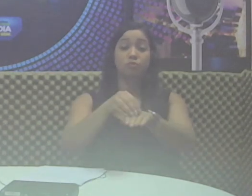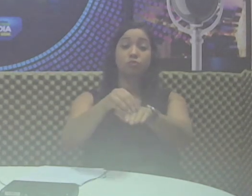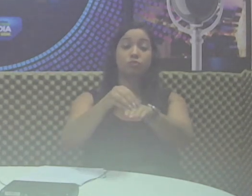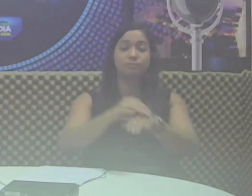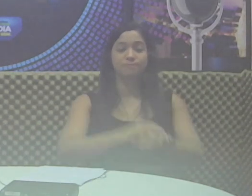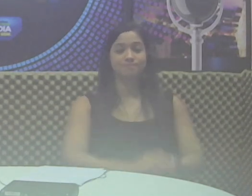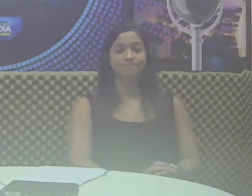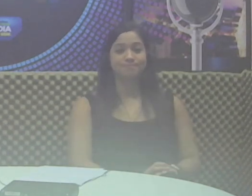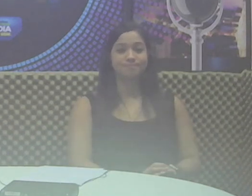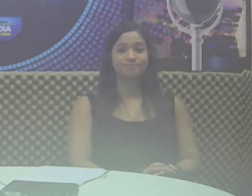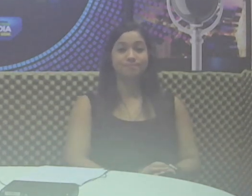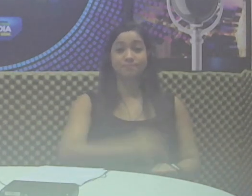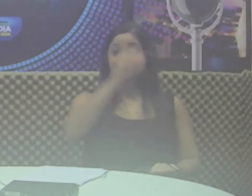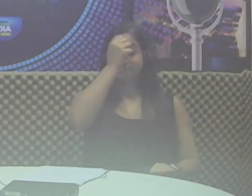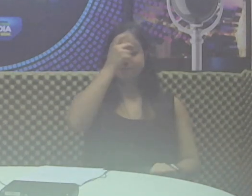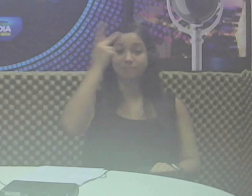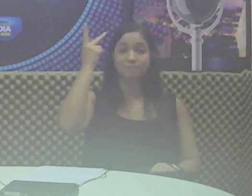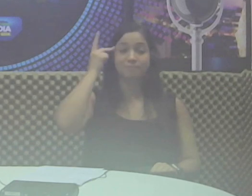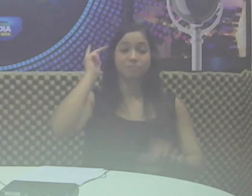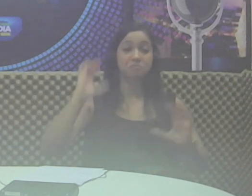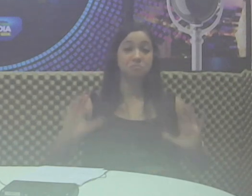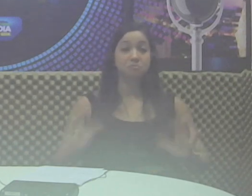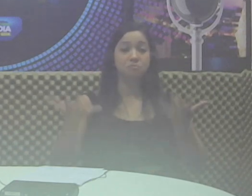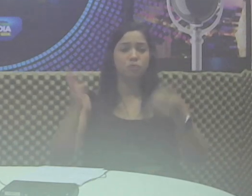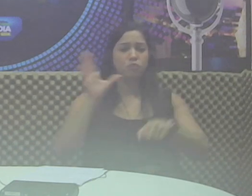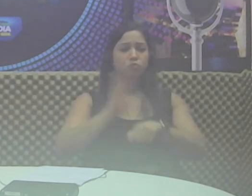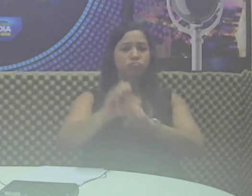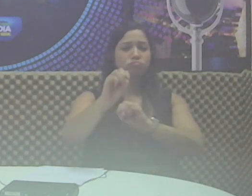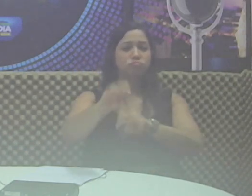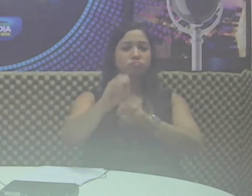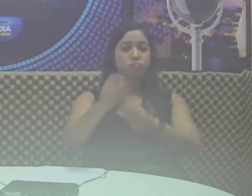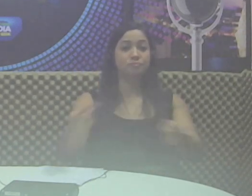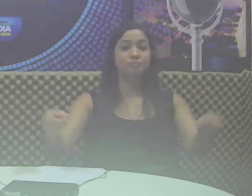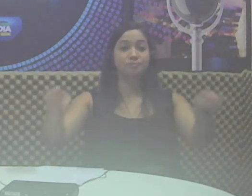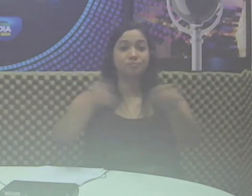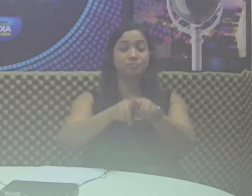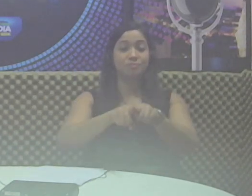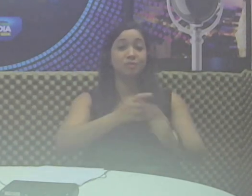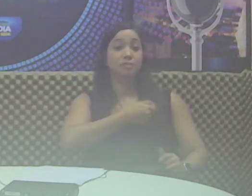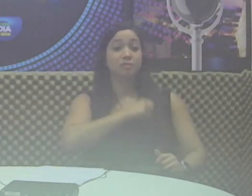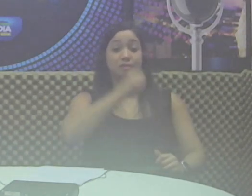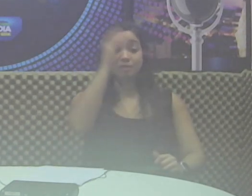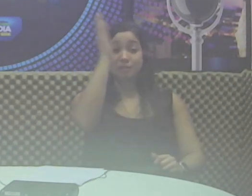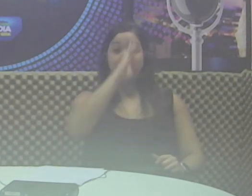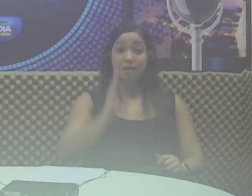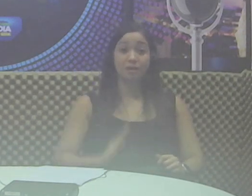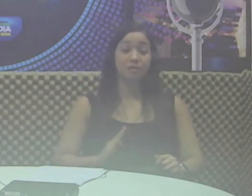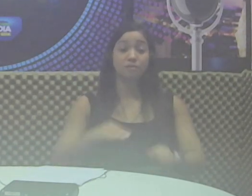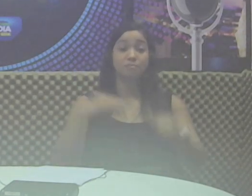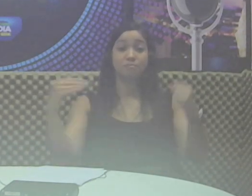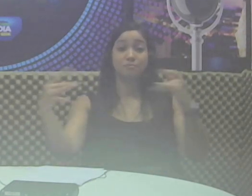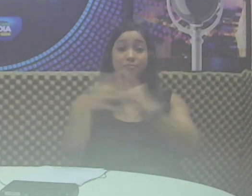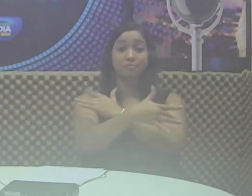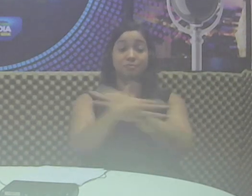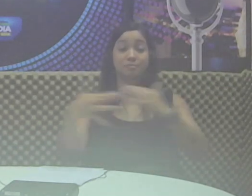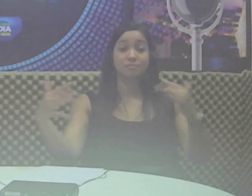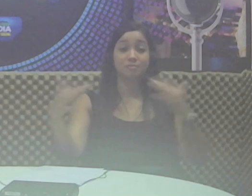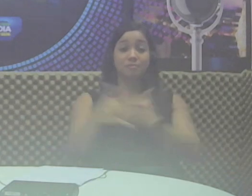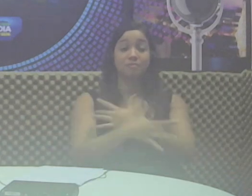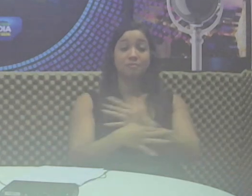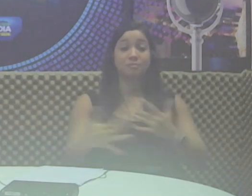O órgão da Prefeitura promoveu a capacitação em parceria com a Agência Nacional de Transportes Terrestres e